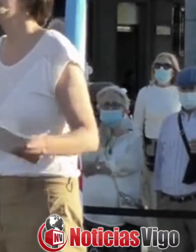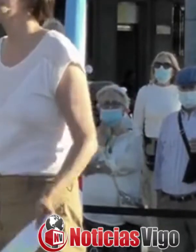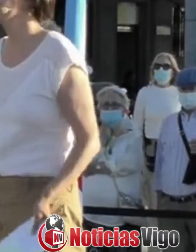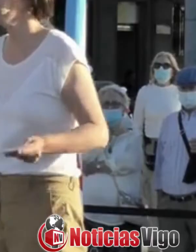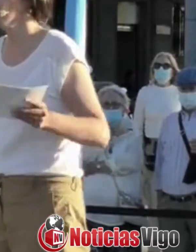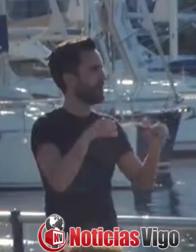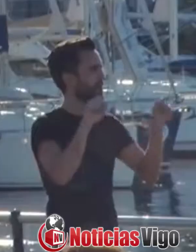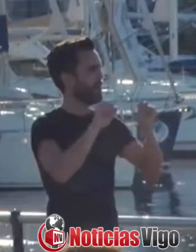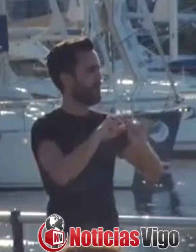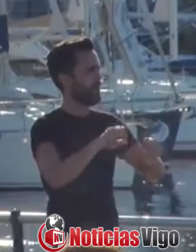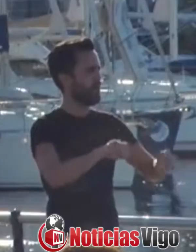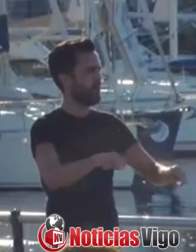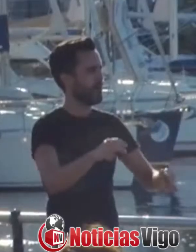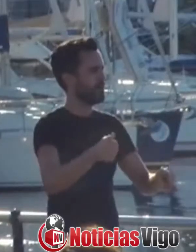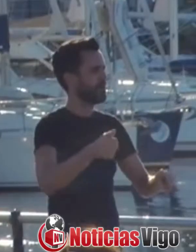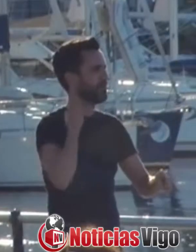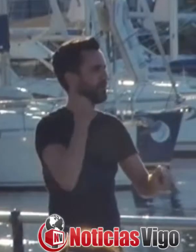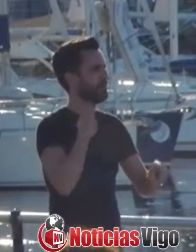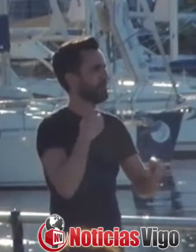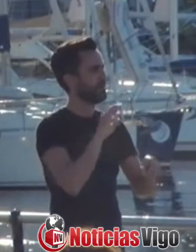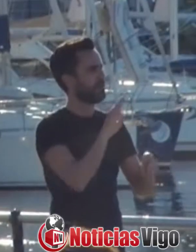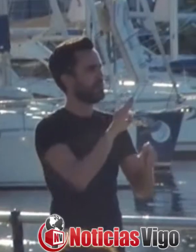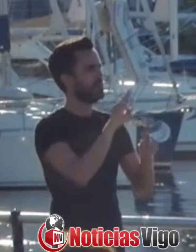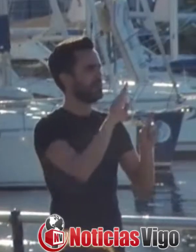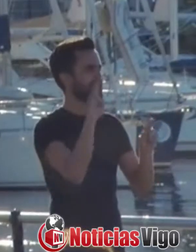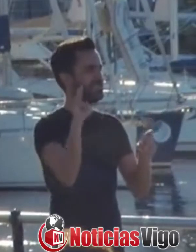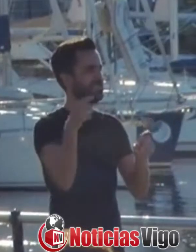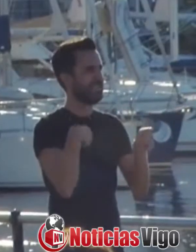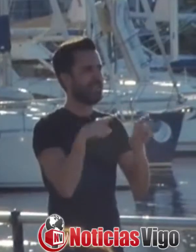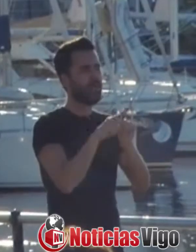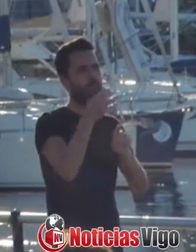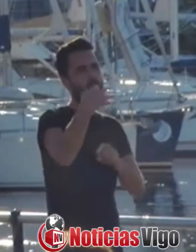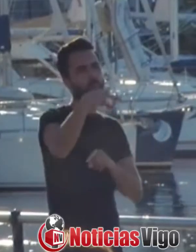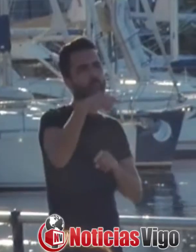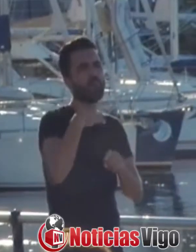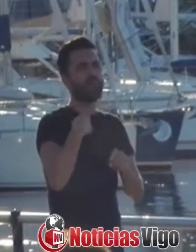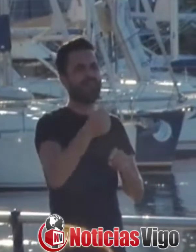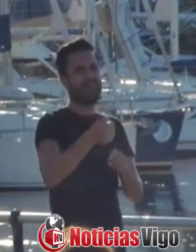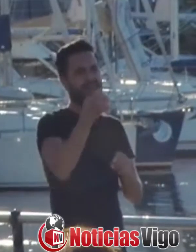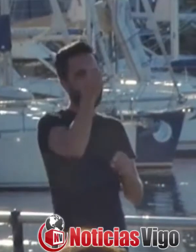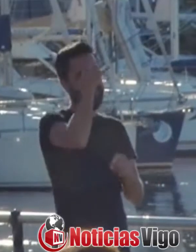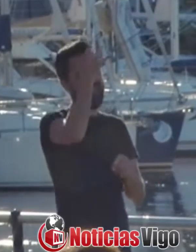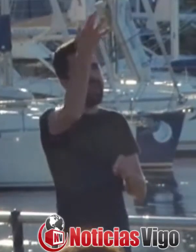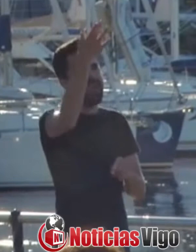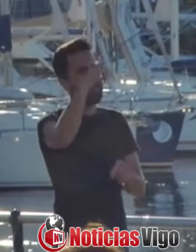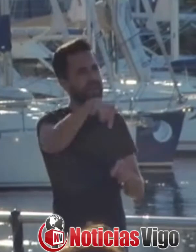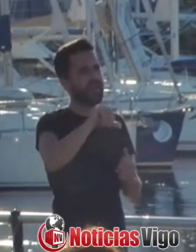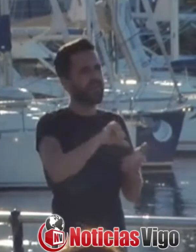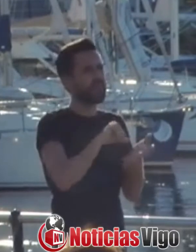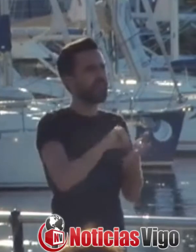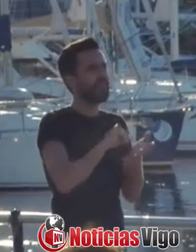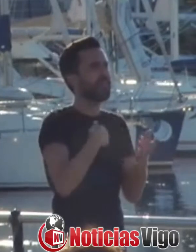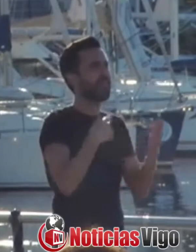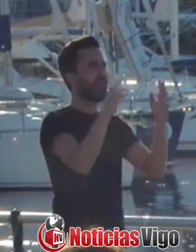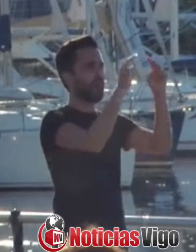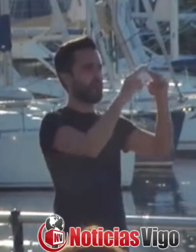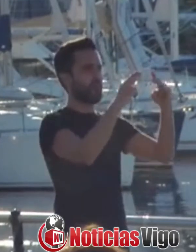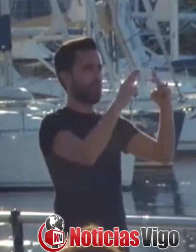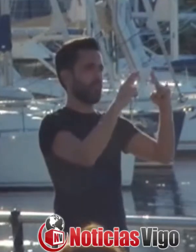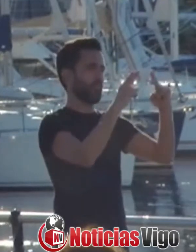un Partido Popular que a única iniciativa que tiña para esta cidade era iluminar a Ponte de Rande